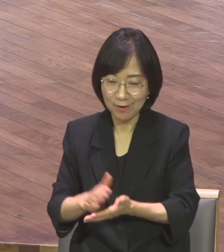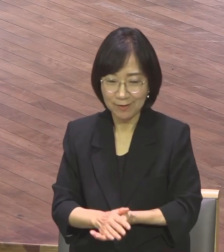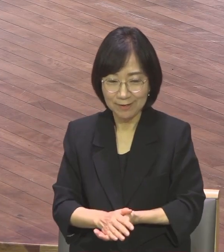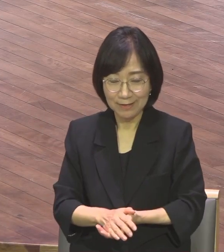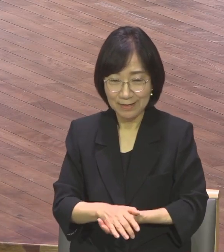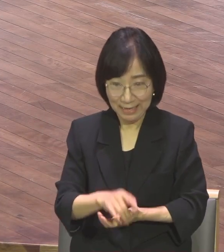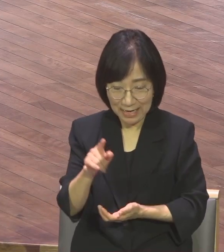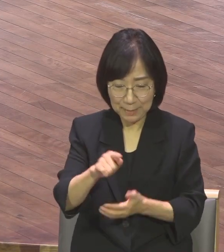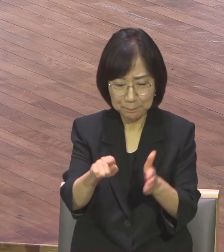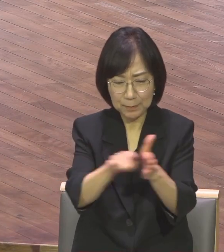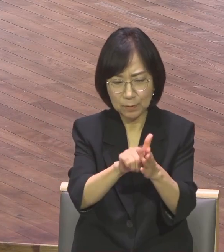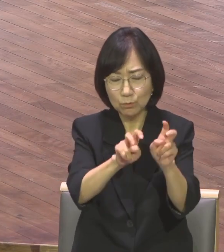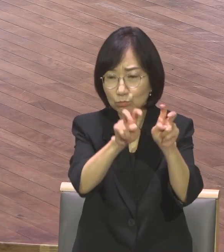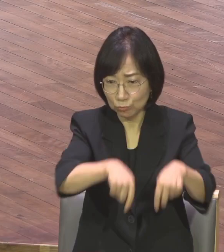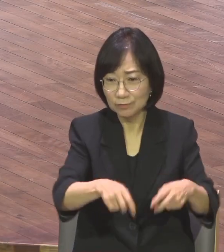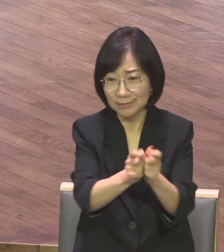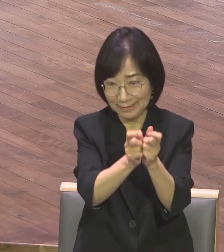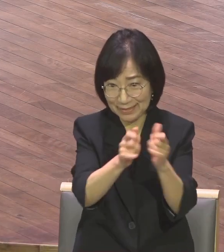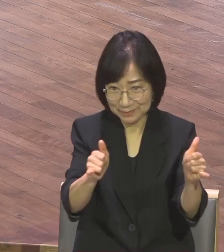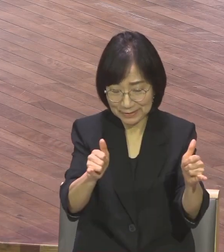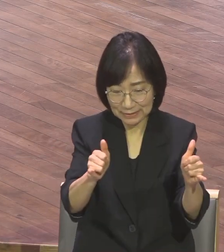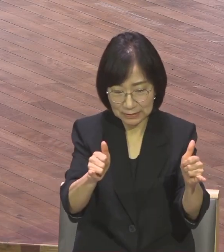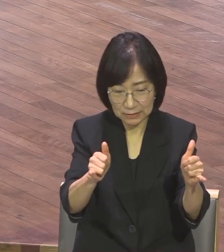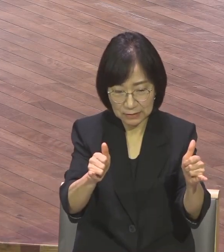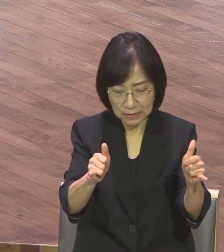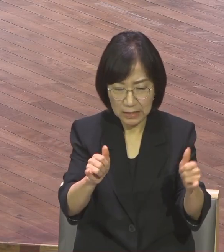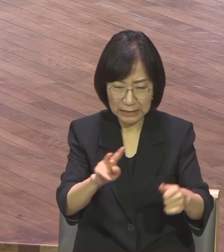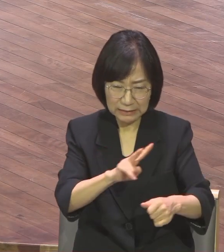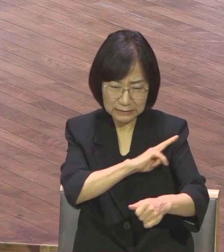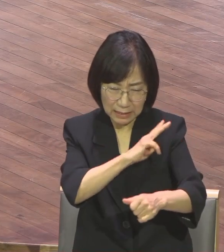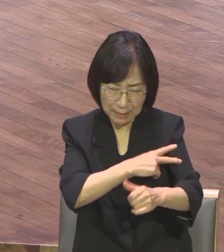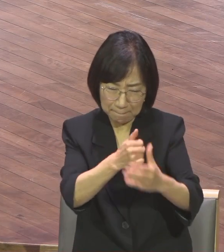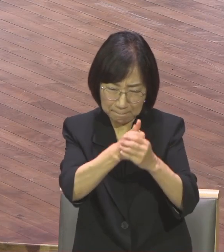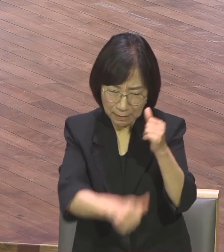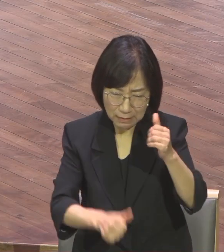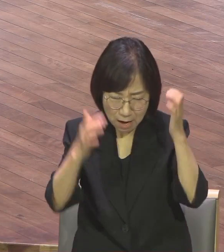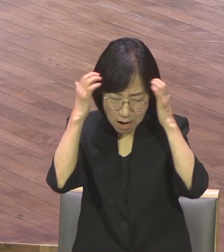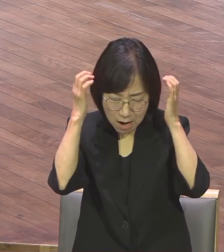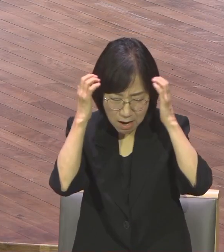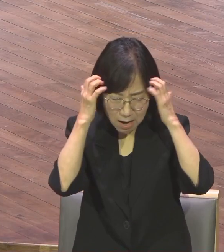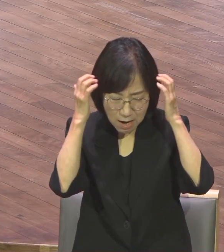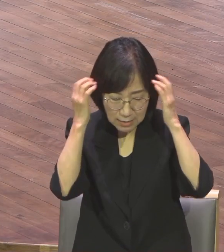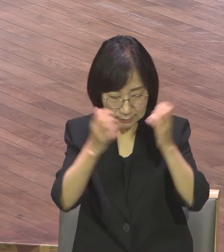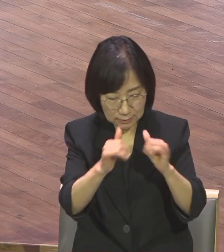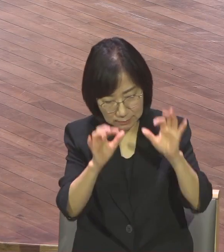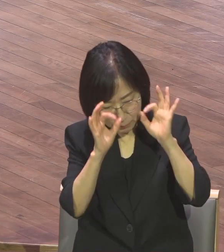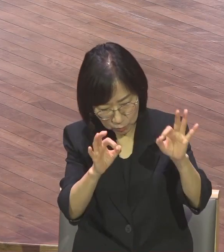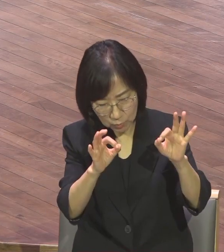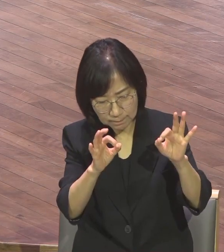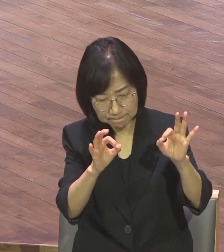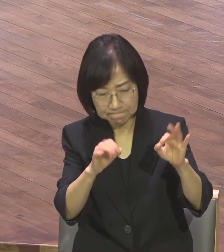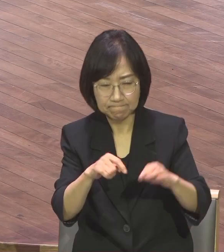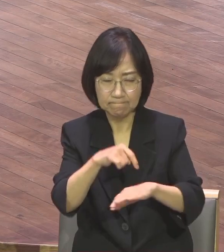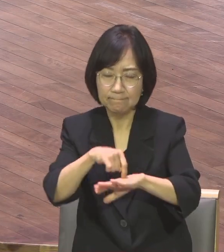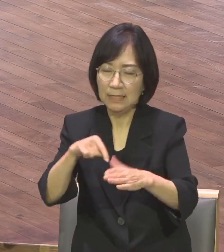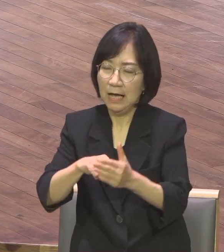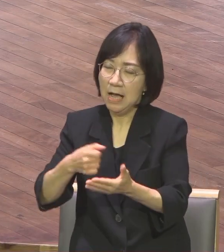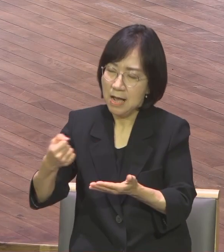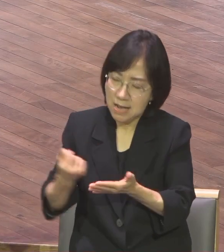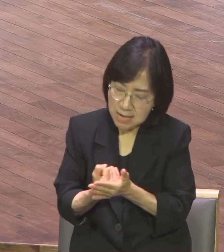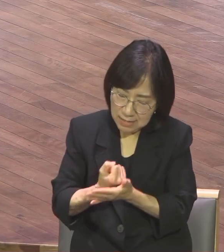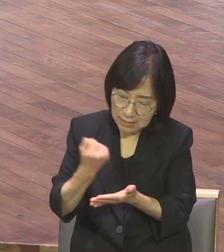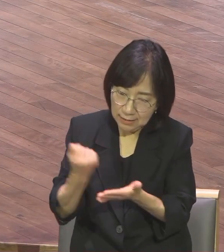있는 수많은 불신 영혼들, 이단에 속아서 일생을 허비하고 있는 많은 영혼들 볼 때 안타까운 마음으로